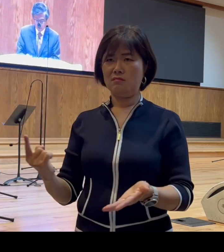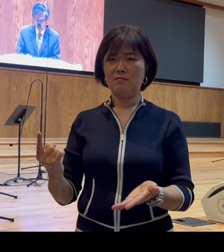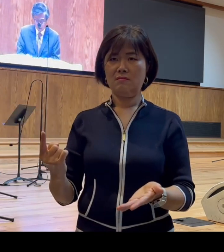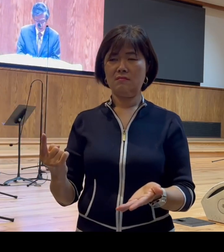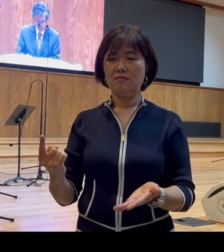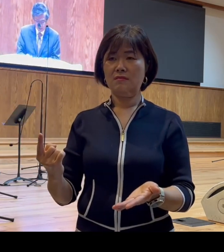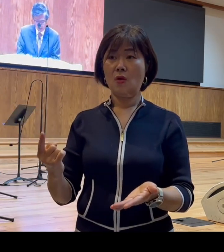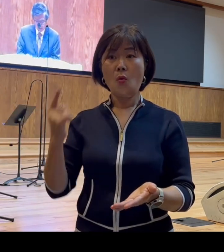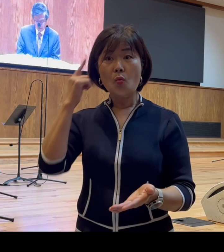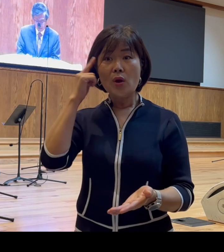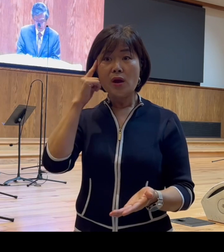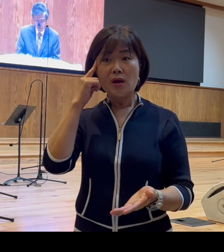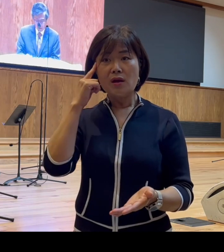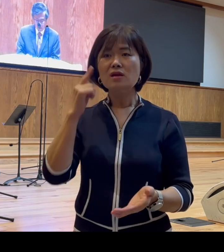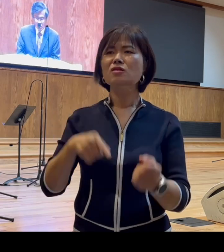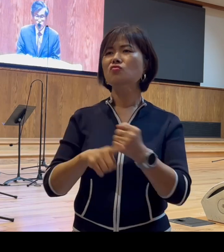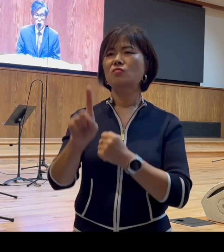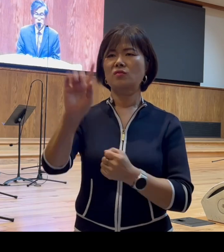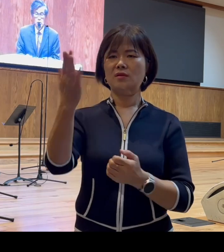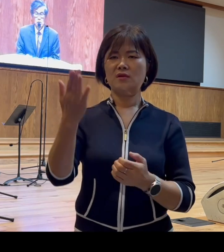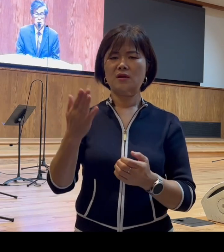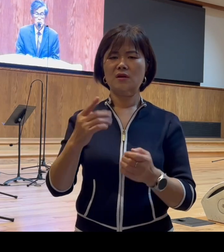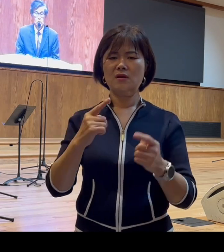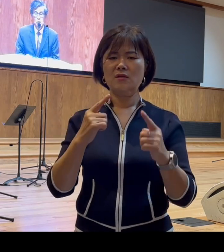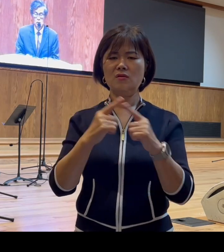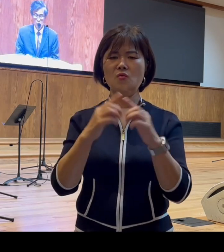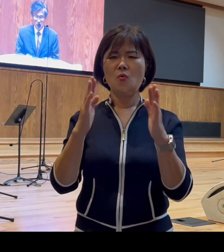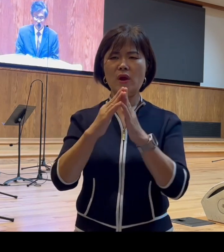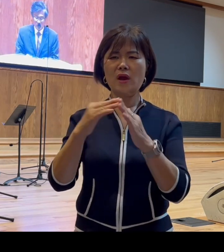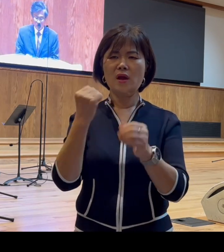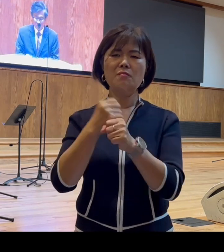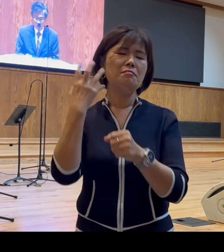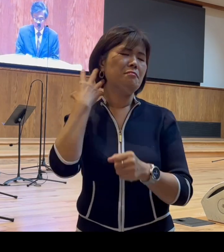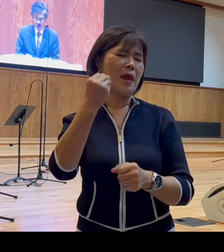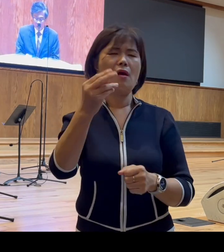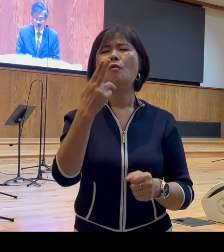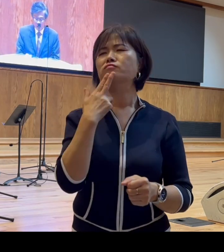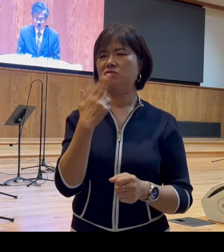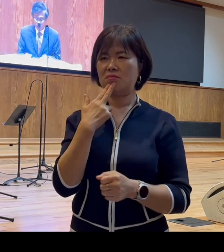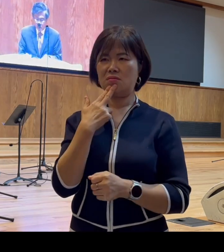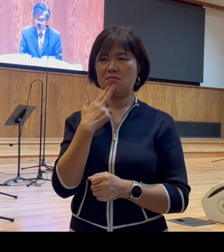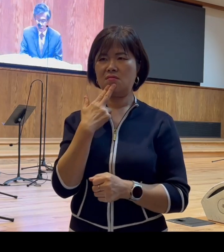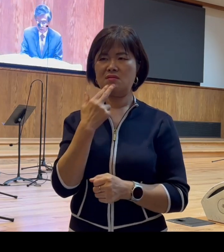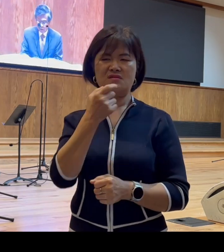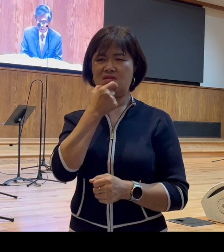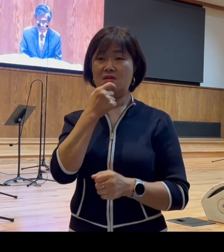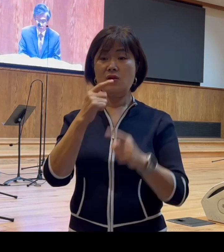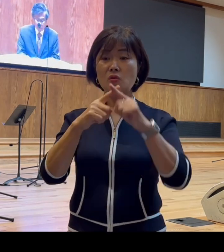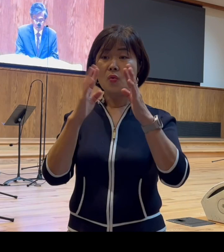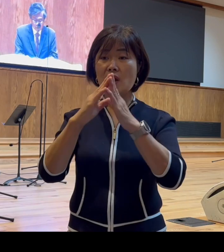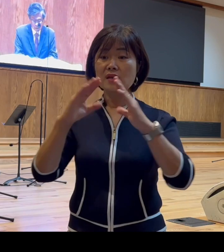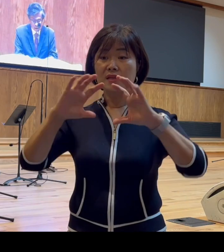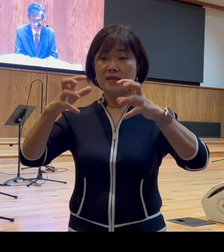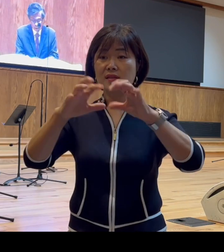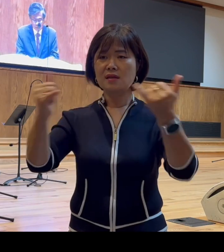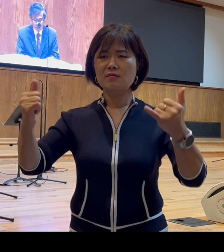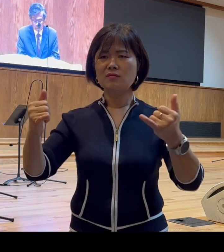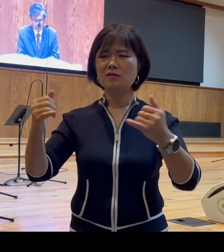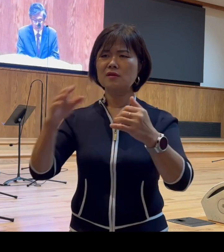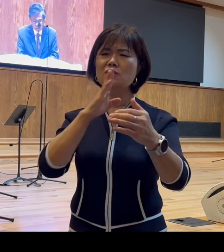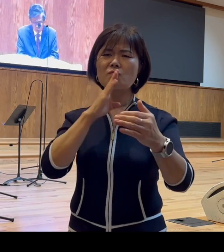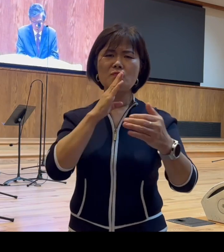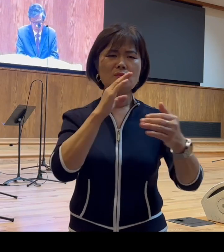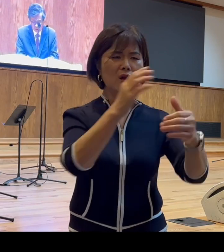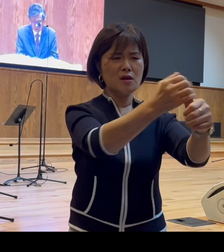그런 말씀입니다. 왜 이렇게 됐을까요? 교회의 매력을 느끼지 못하기 때문입니다. 그러니까 교회가 세상 사람들을 끌어들이지